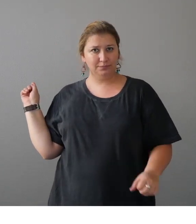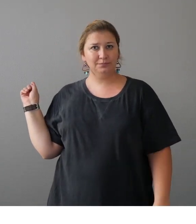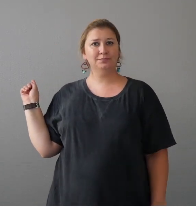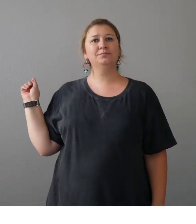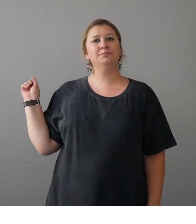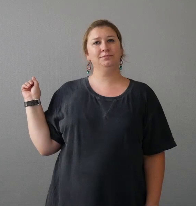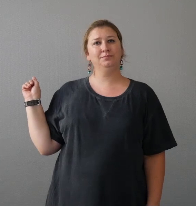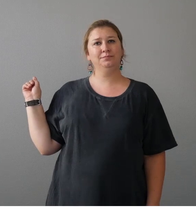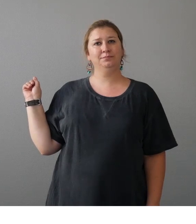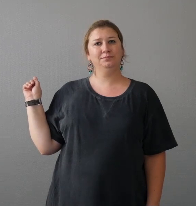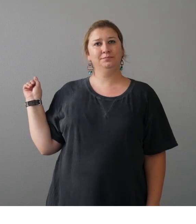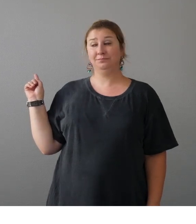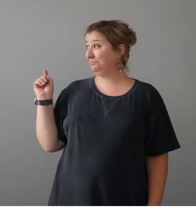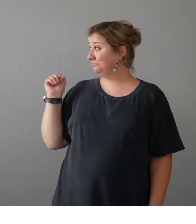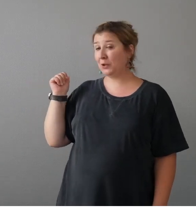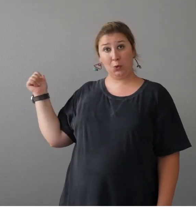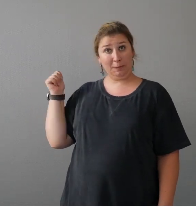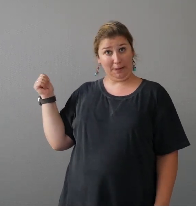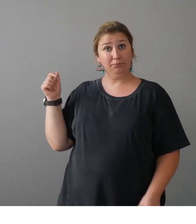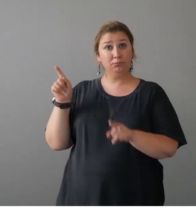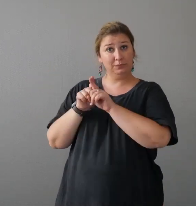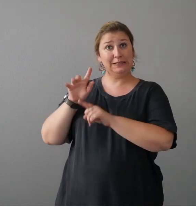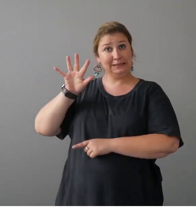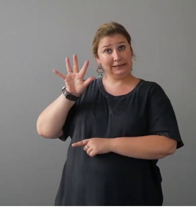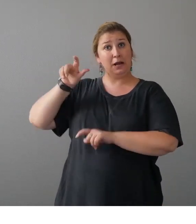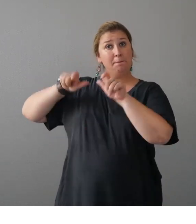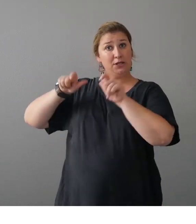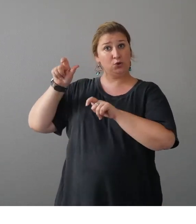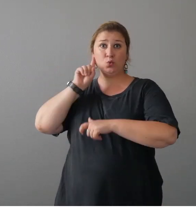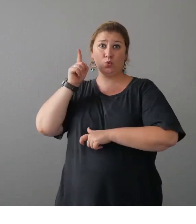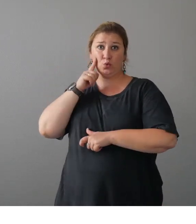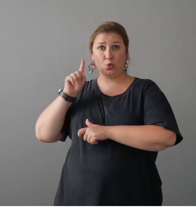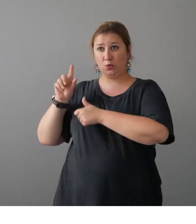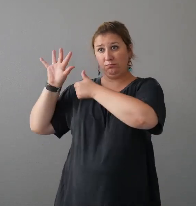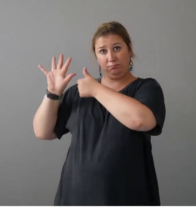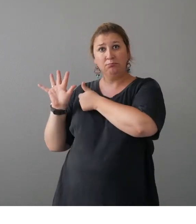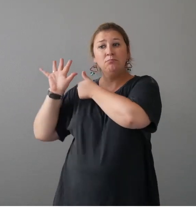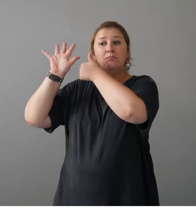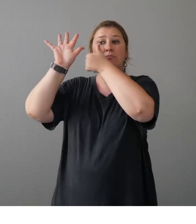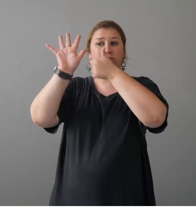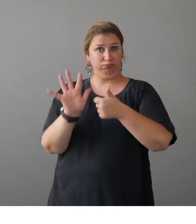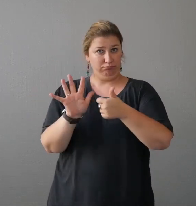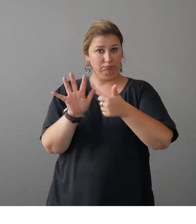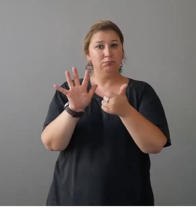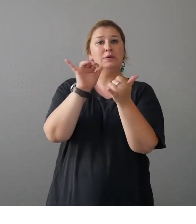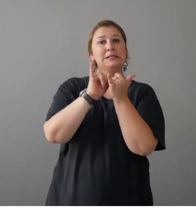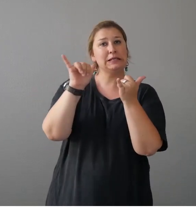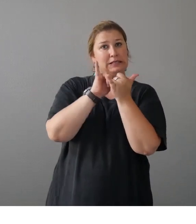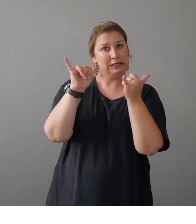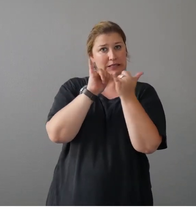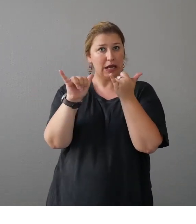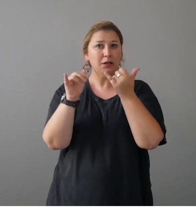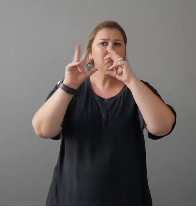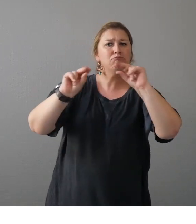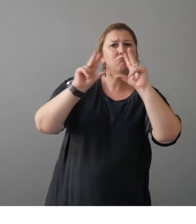dernier. Il présentera son livre et dialoguera avec le public. Une séance de dédicace de son livre est prévue à l'issue de la